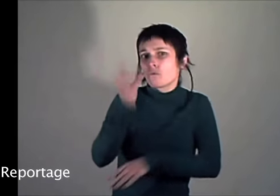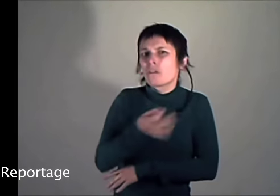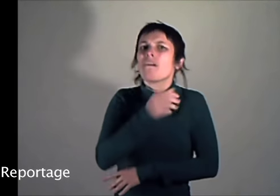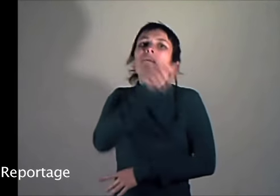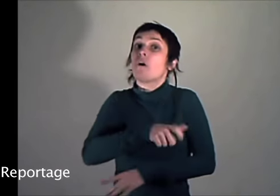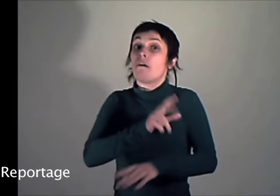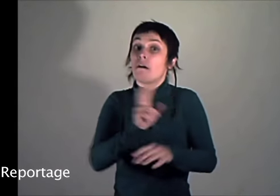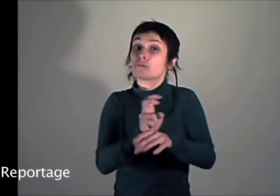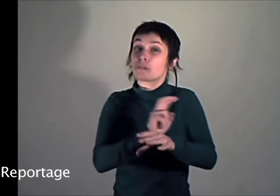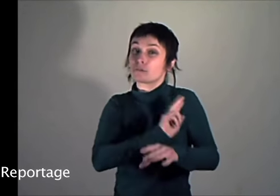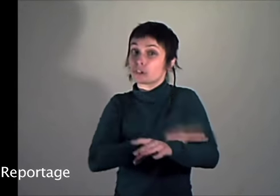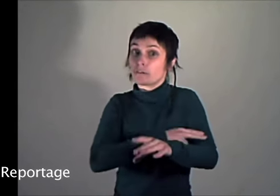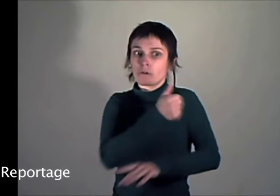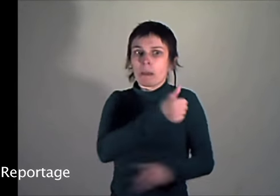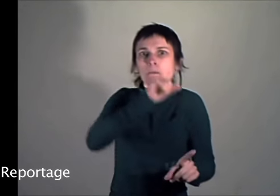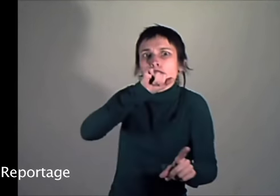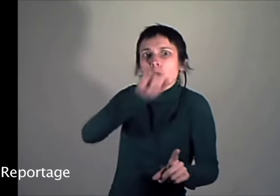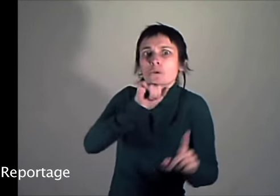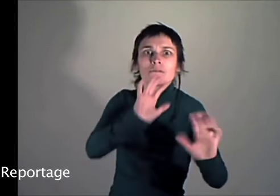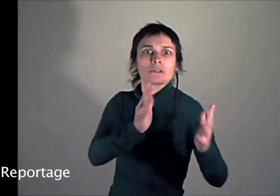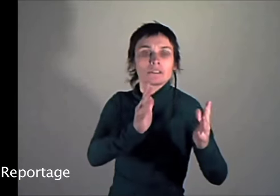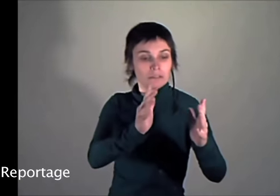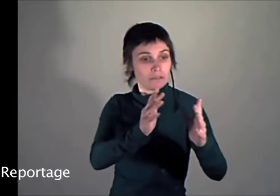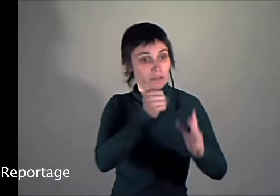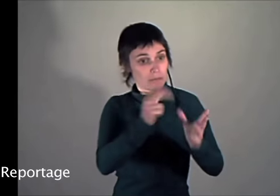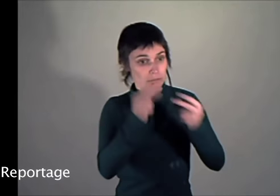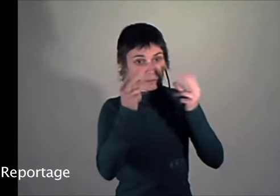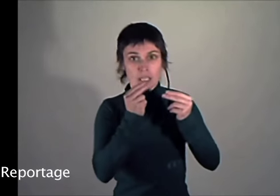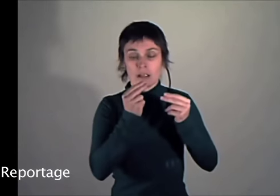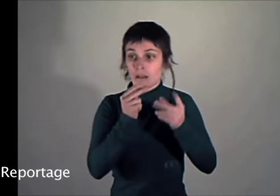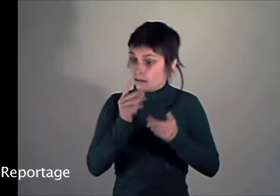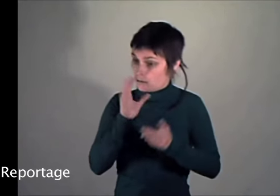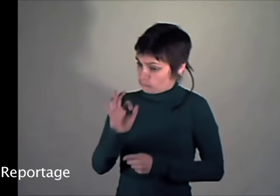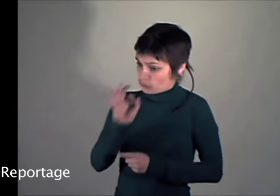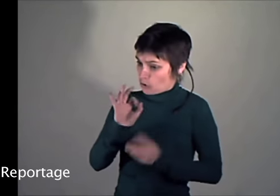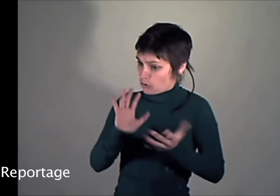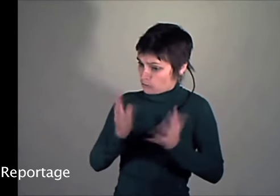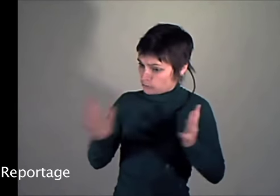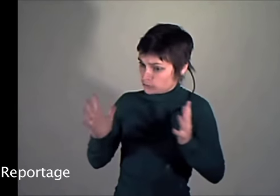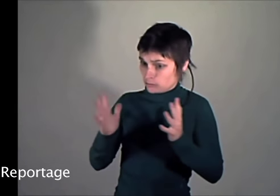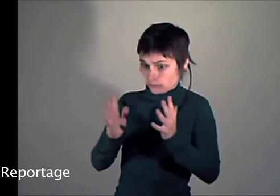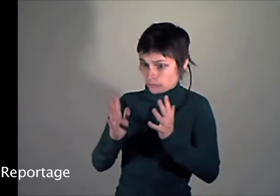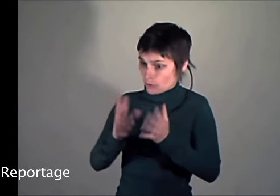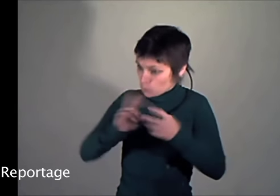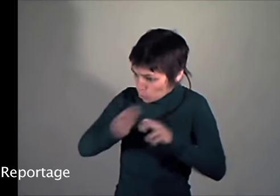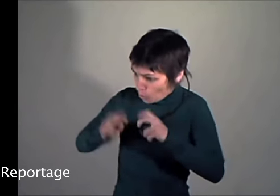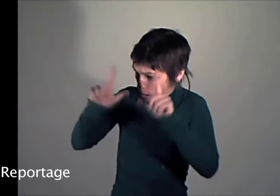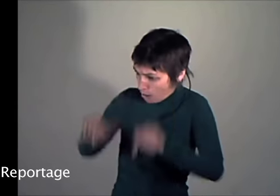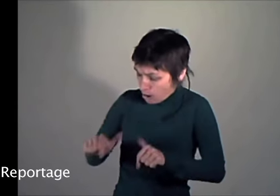une personne, j'ai rencontré une personne entendante qui était éducateur et qui avait un peu une ouverture d'esprit. C'était un éducateur chef